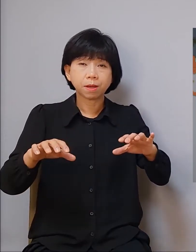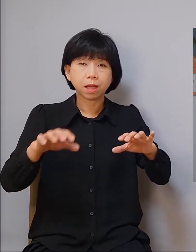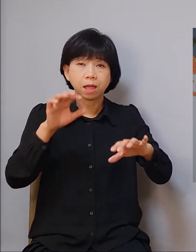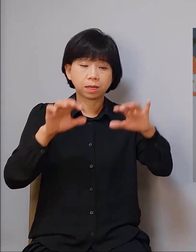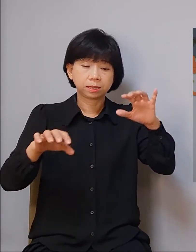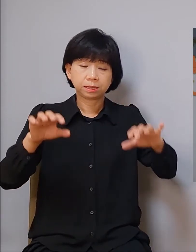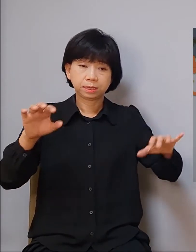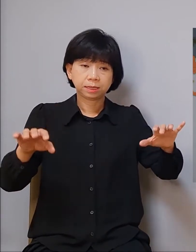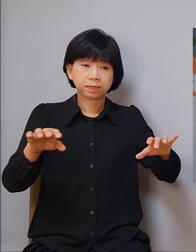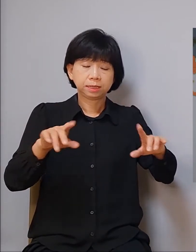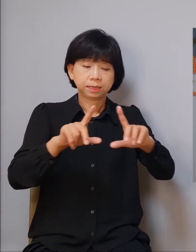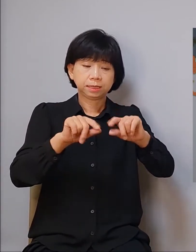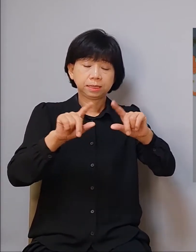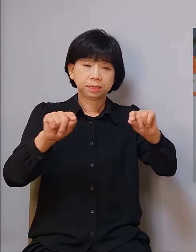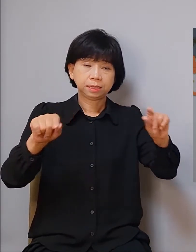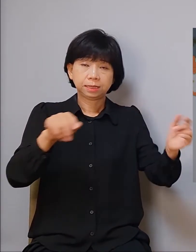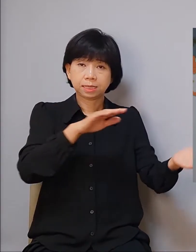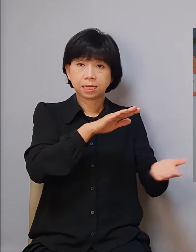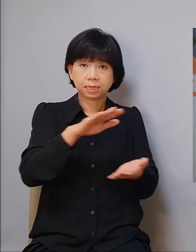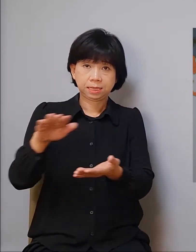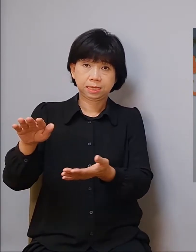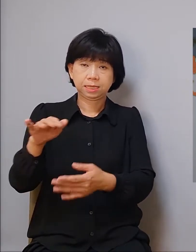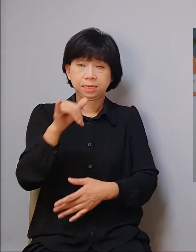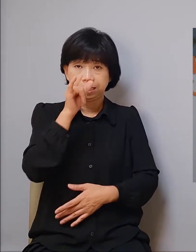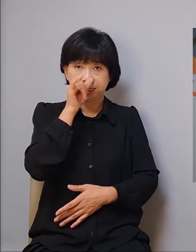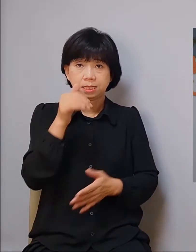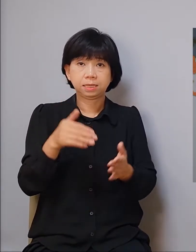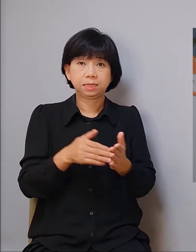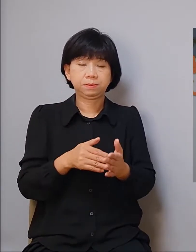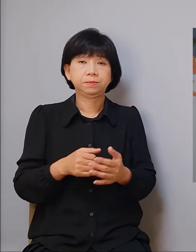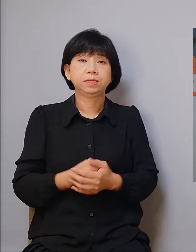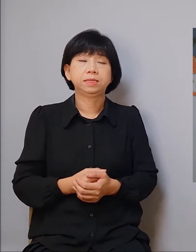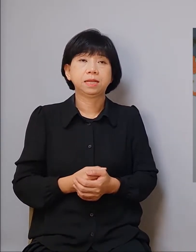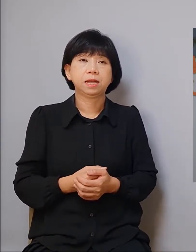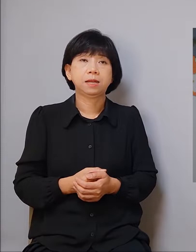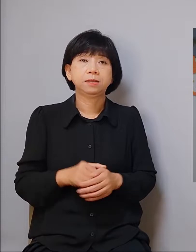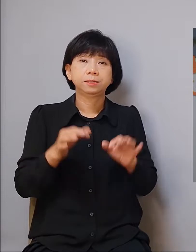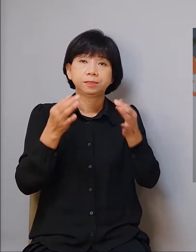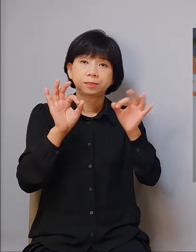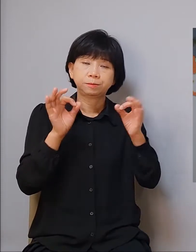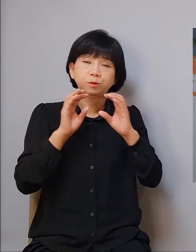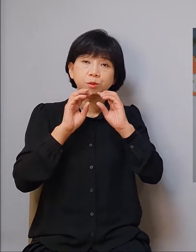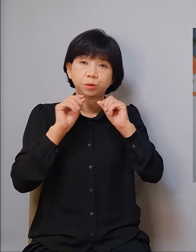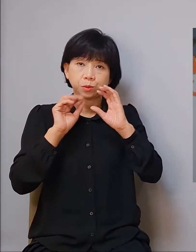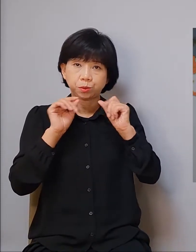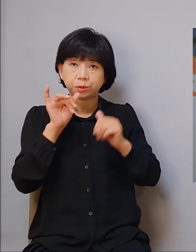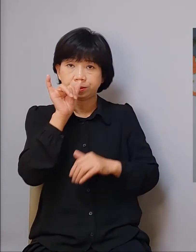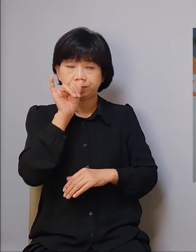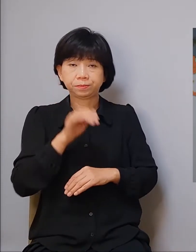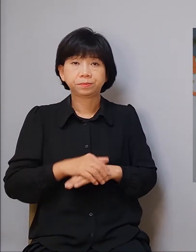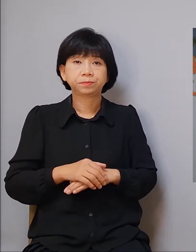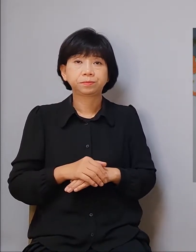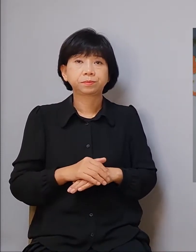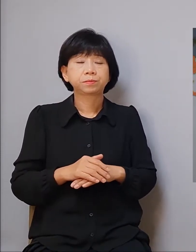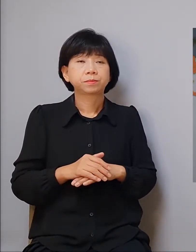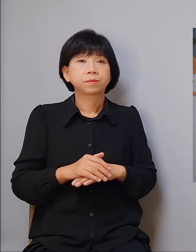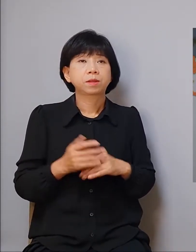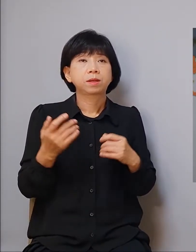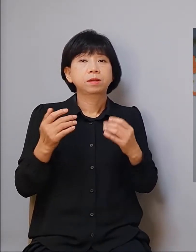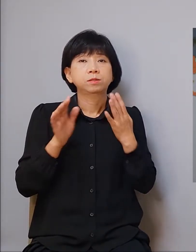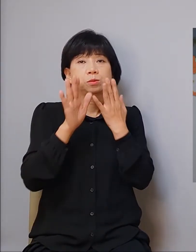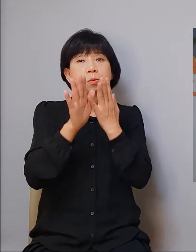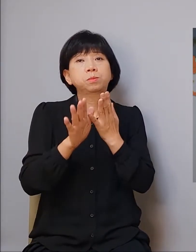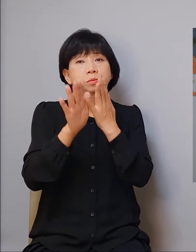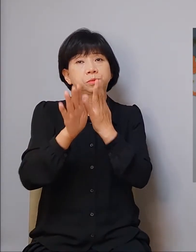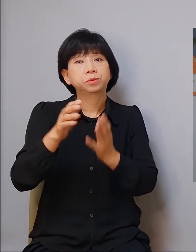이번 주에 은혜 가운데 있었습니다. 우리 금요일도 있었고 토요일도 있었는데 소풍 가는 그런